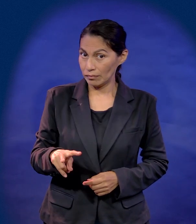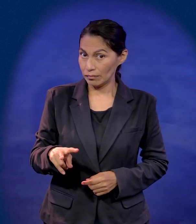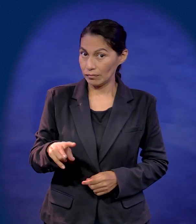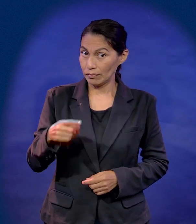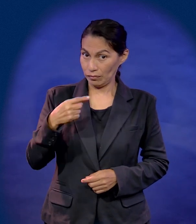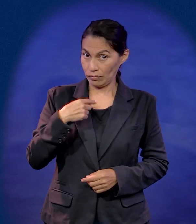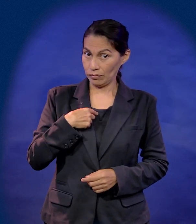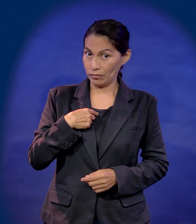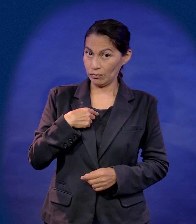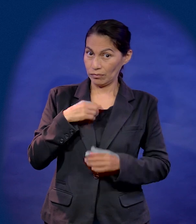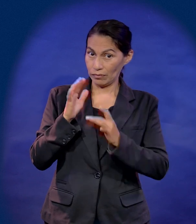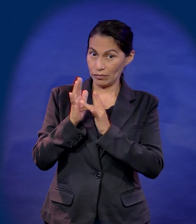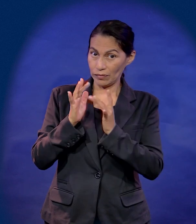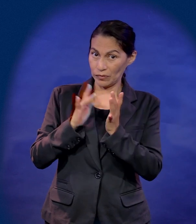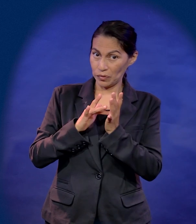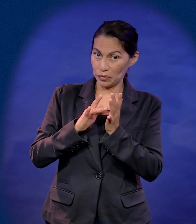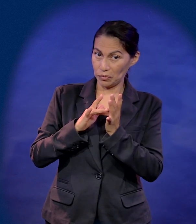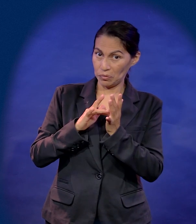todo mi corazón,